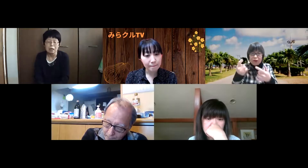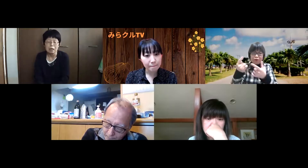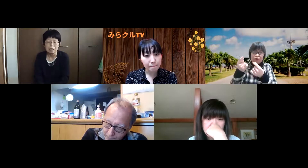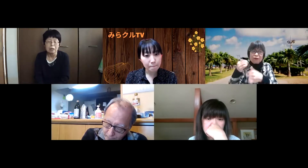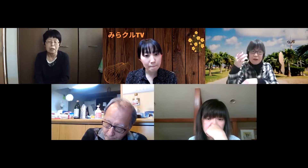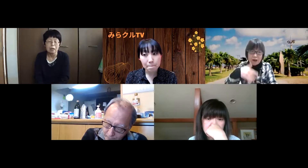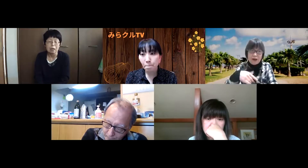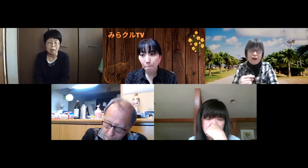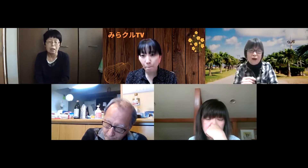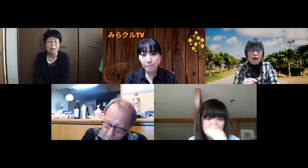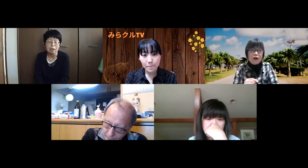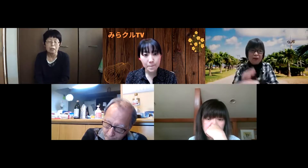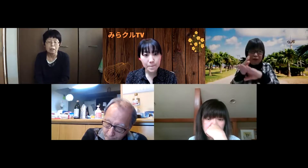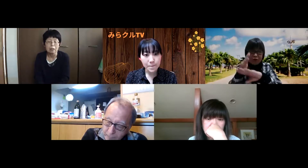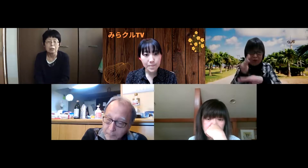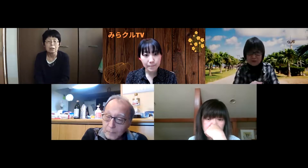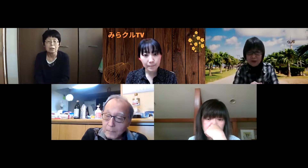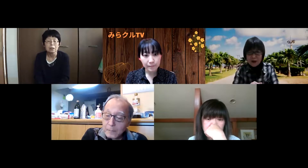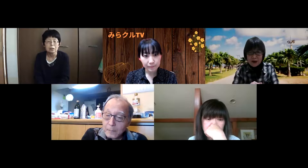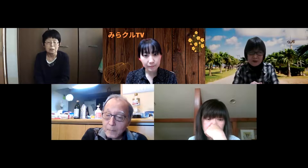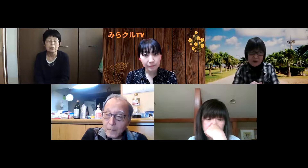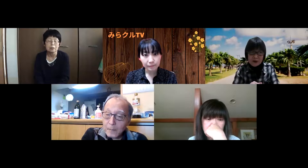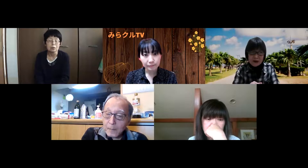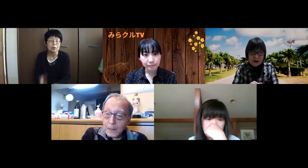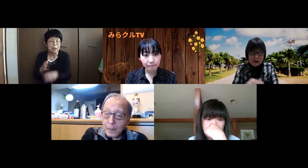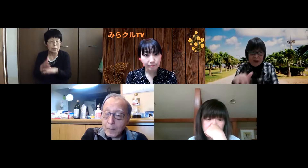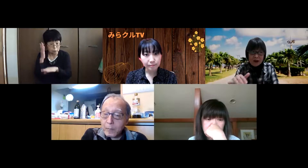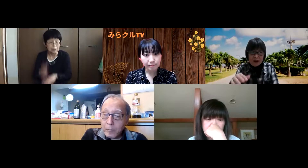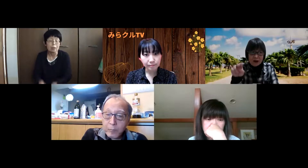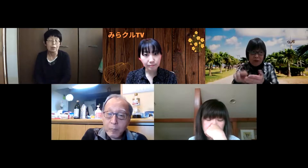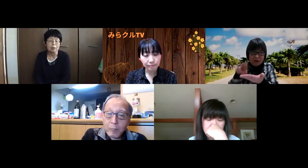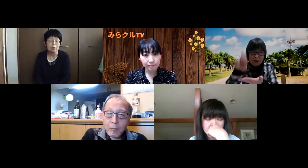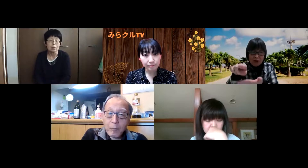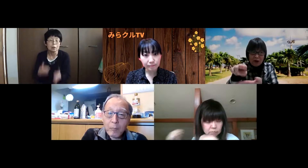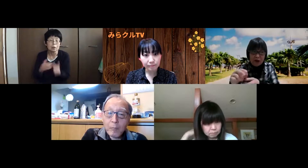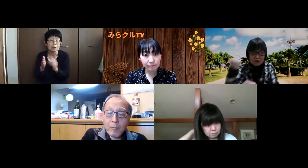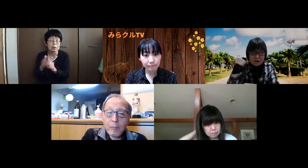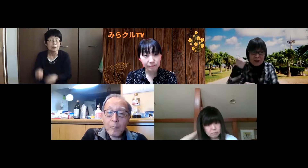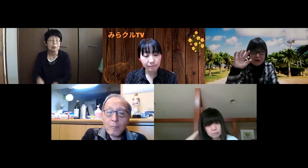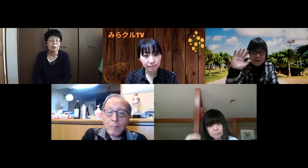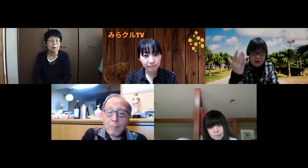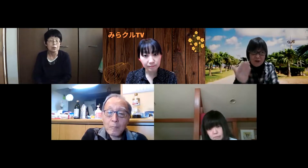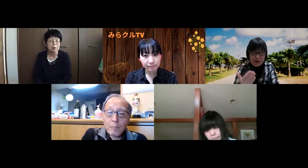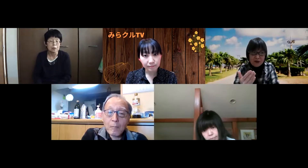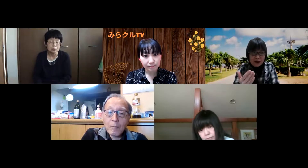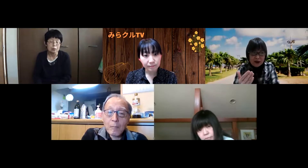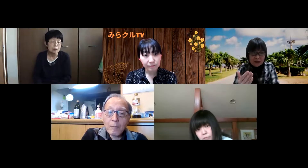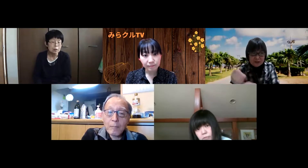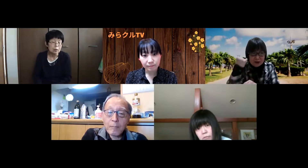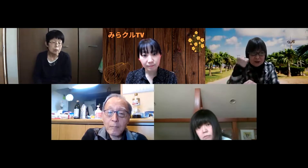そうですか。ありがとうございます。あと今こう囲碁が強いんですけど、あの強くな